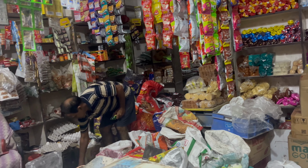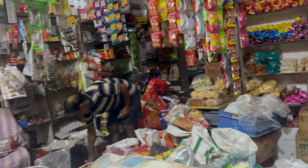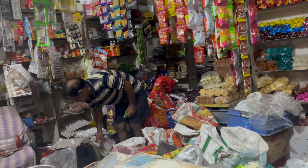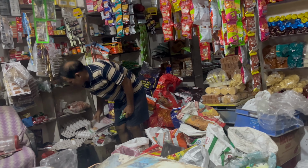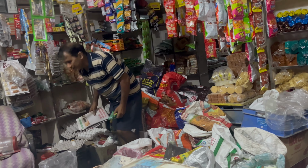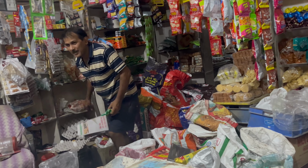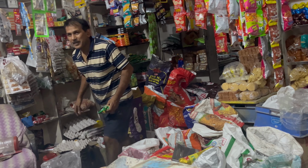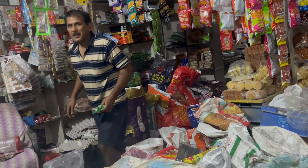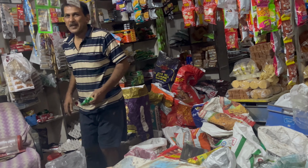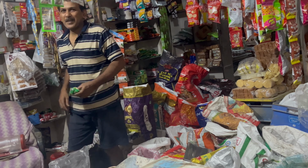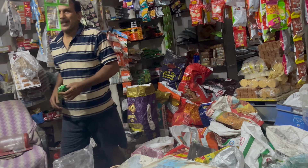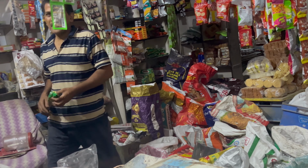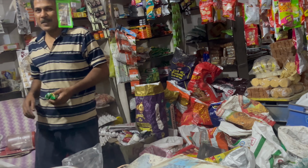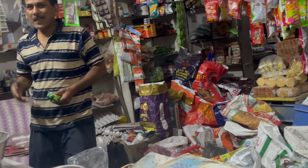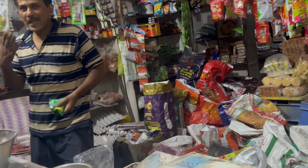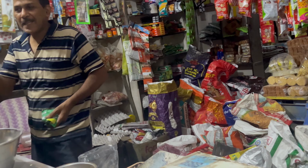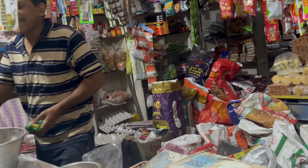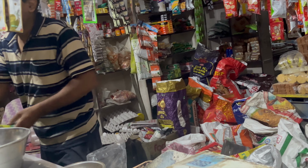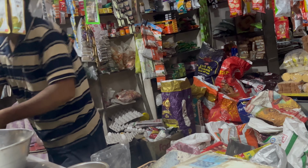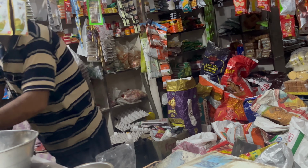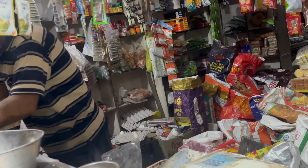फिर कहेंगे तुम्हें कुछ कहेंगे